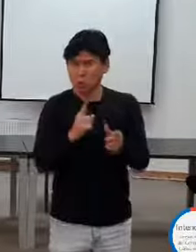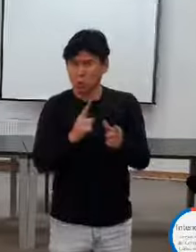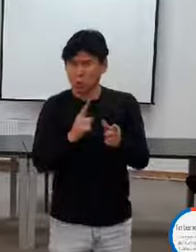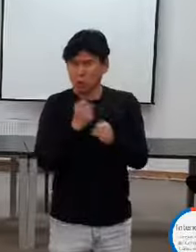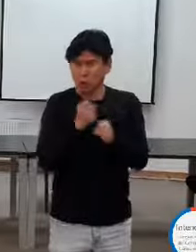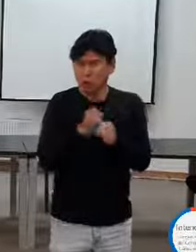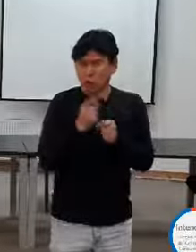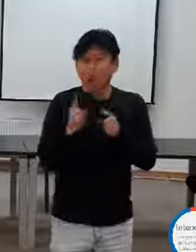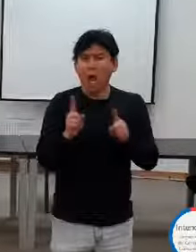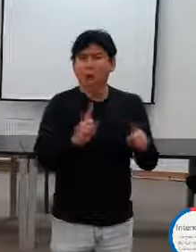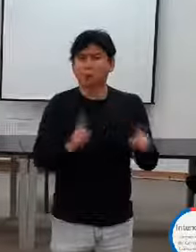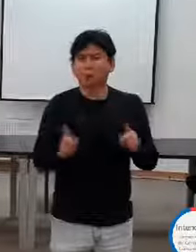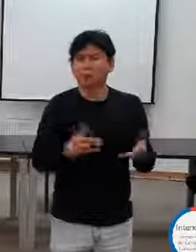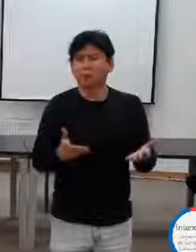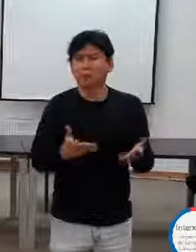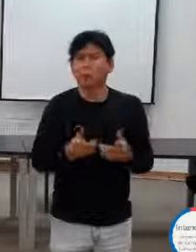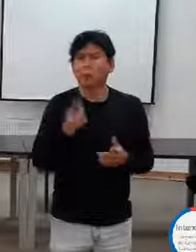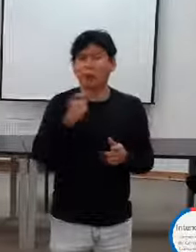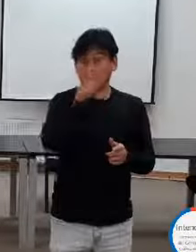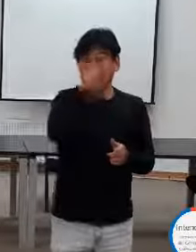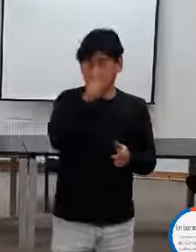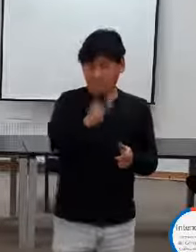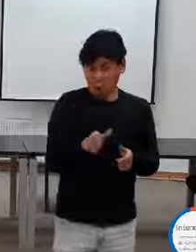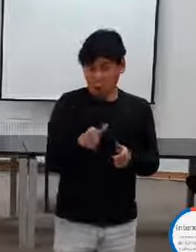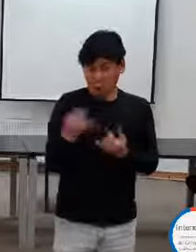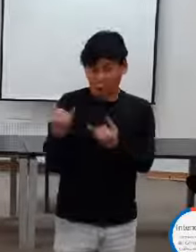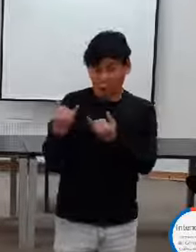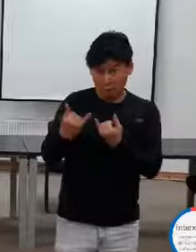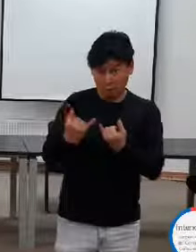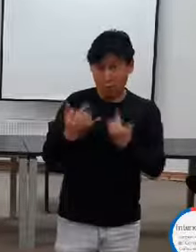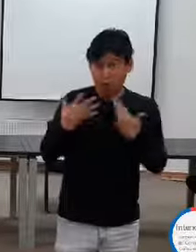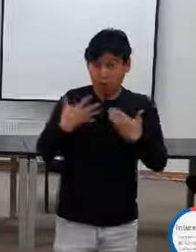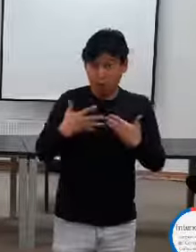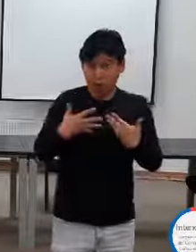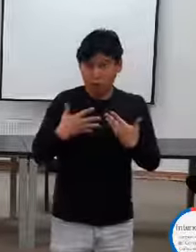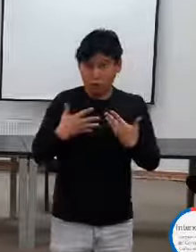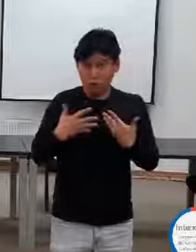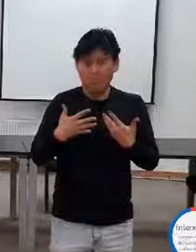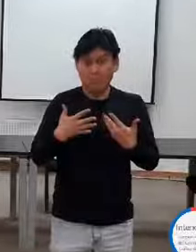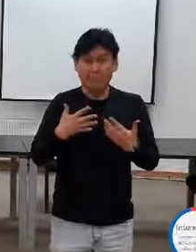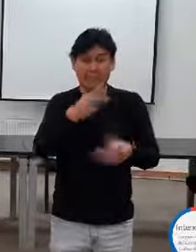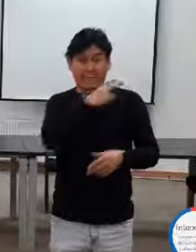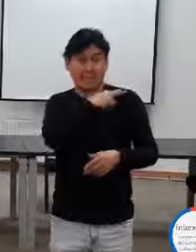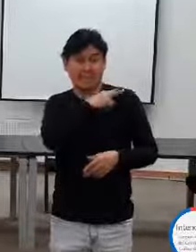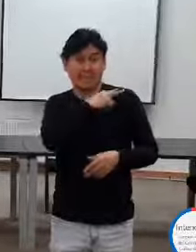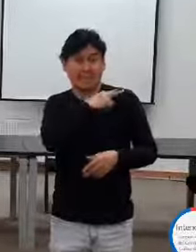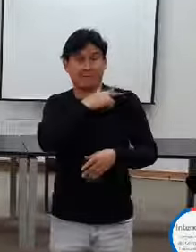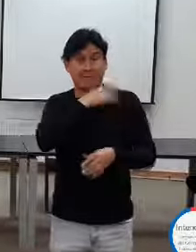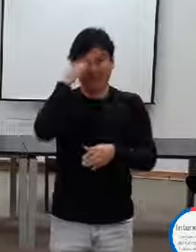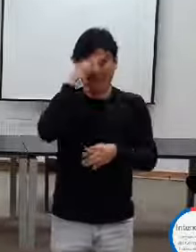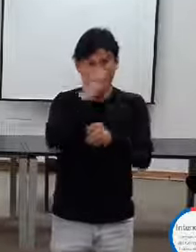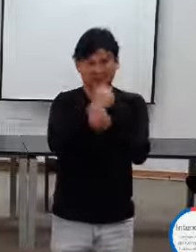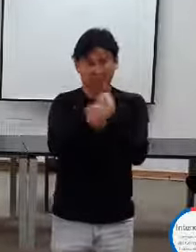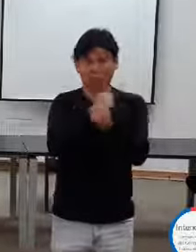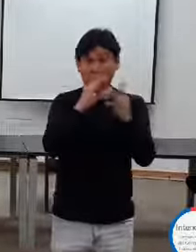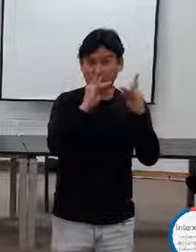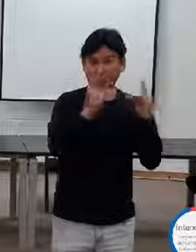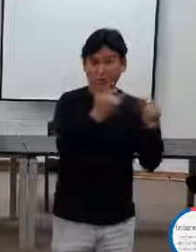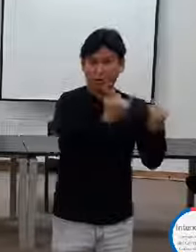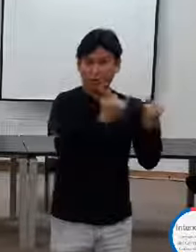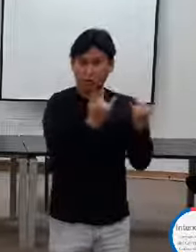trabajo administrativo? No, la persona estuvo, según lo informado, por el mayor de la comisaría en Puerto